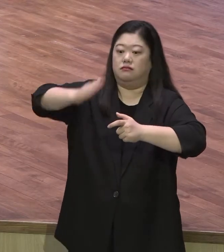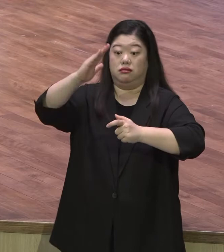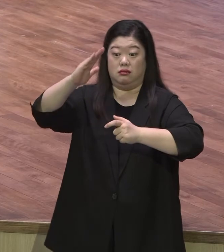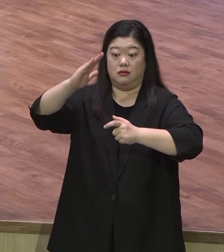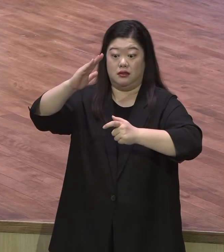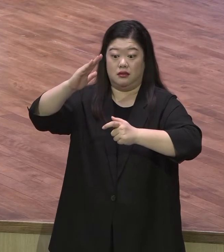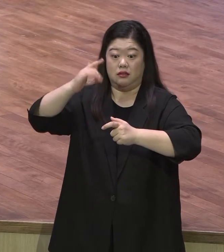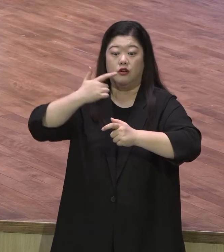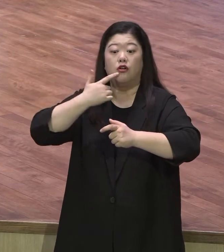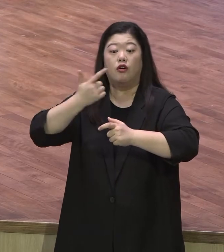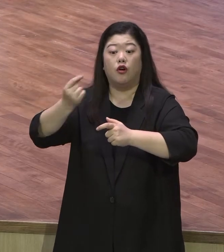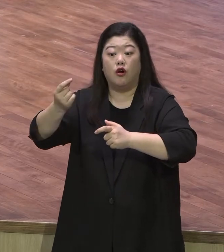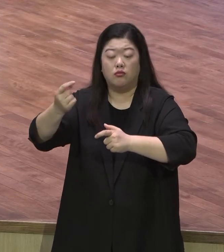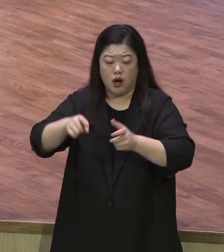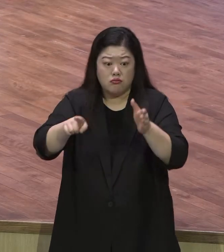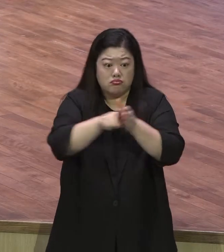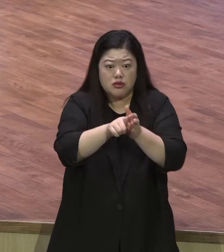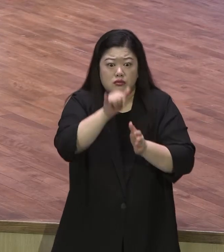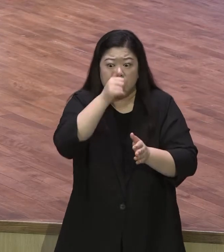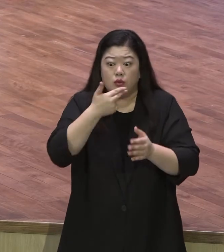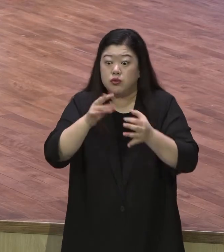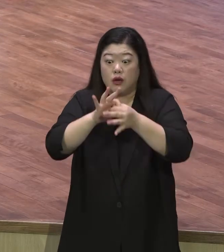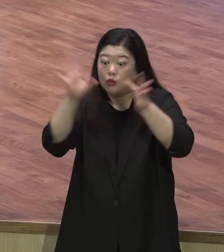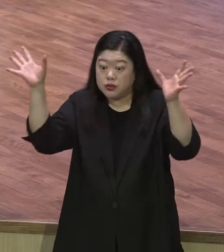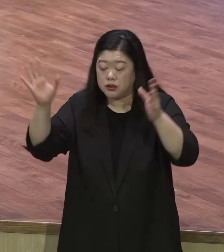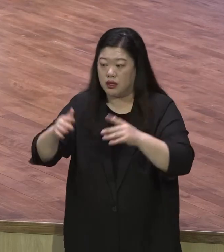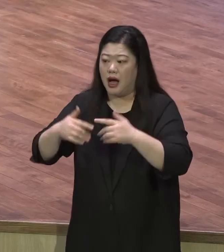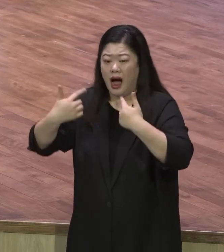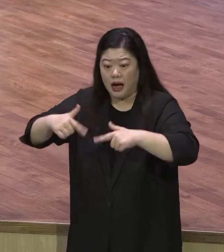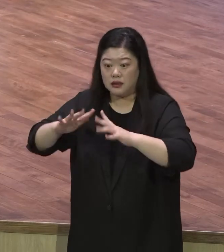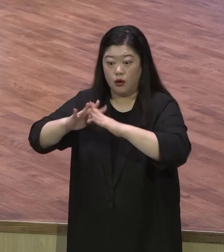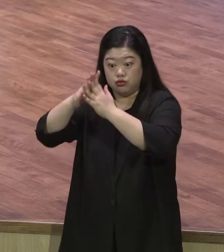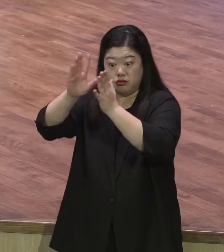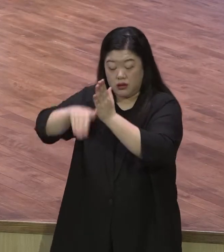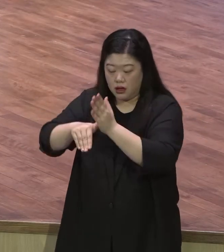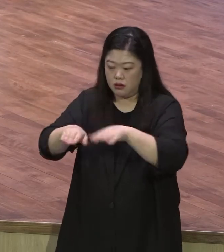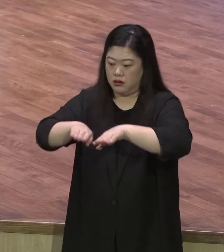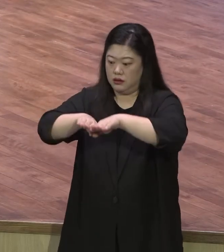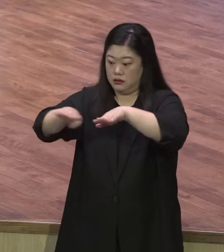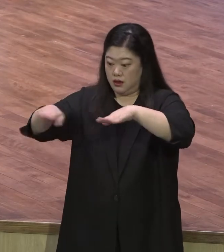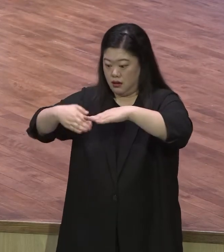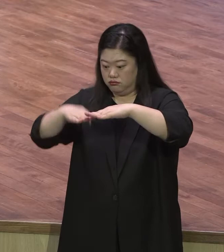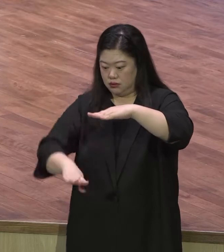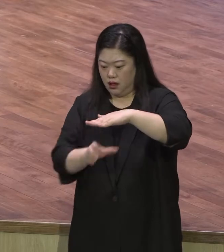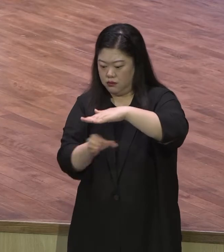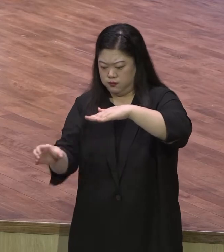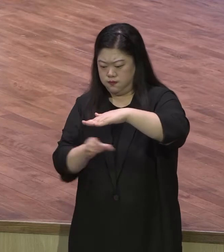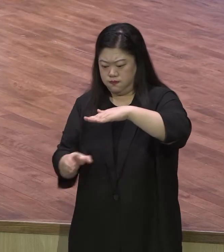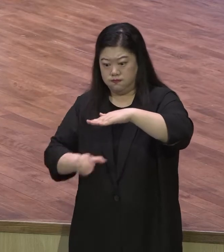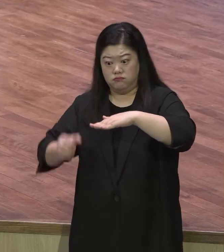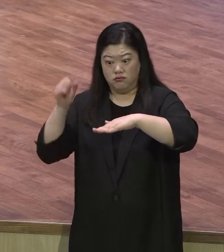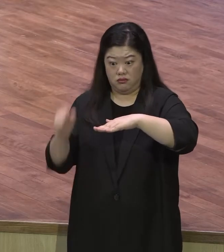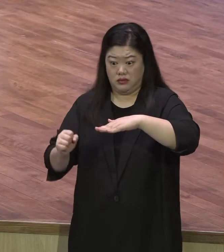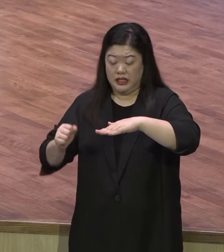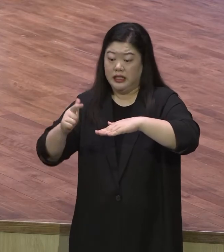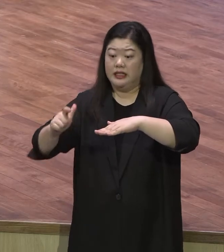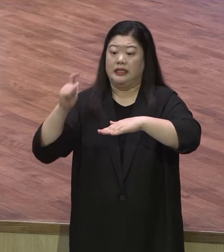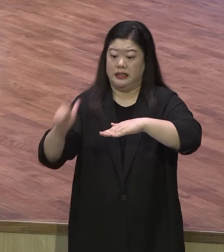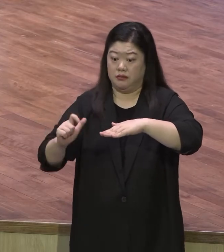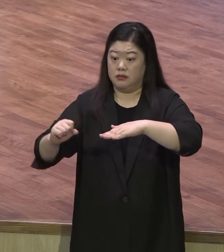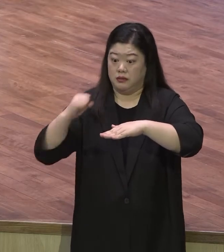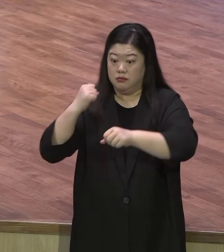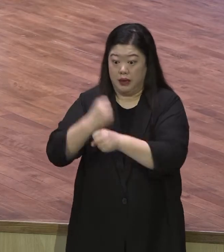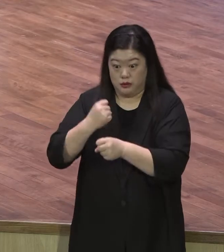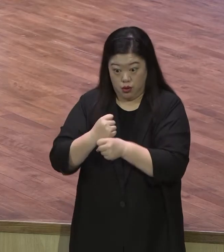뭐 그렇게 별 차이가 없어요. 오히려 예수 믿지 않는 사람들이 더 잘 살고 더 잘되고 더